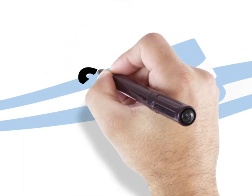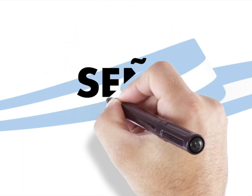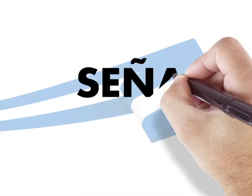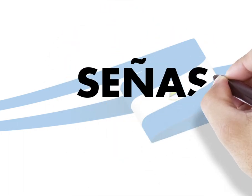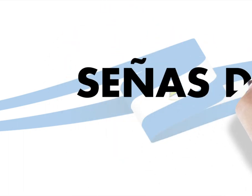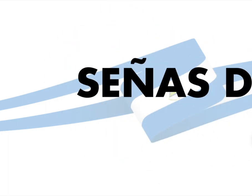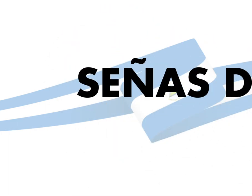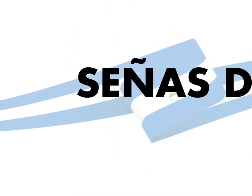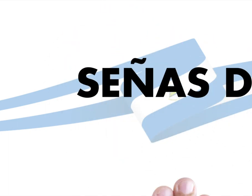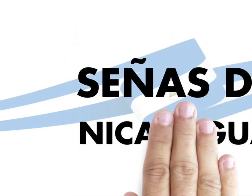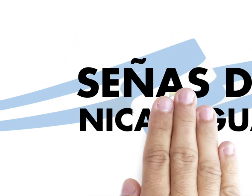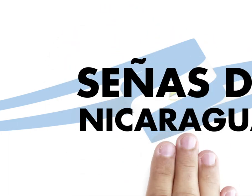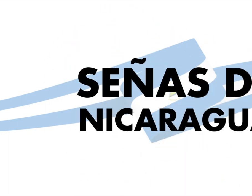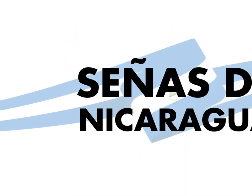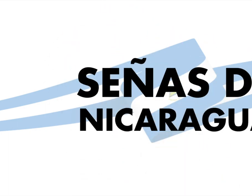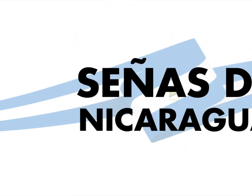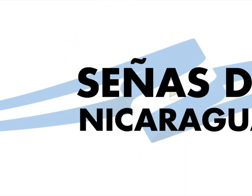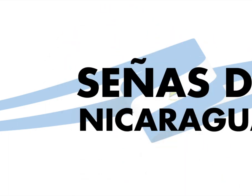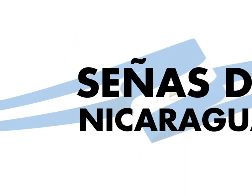Música